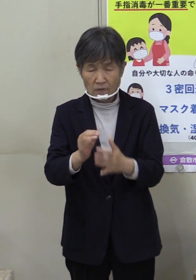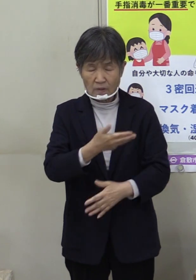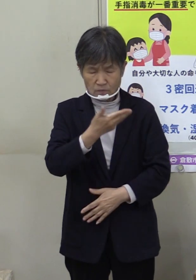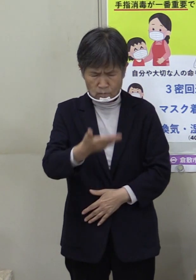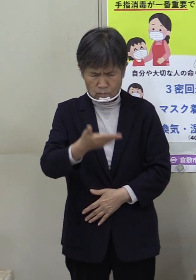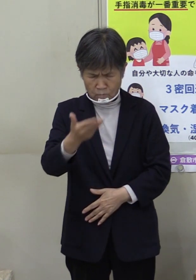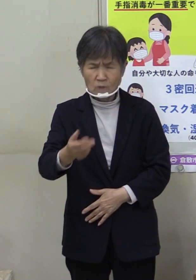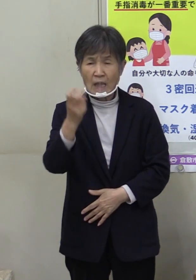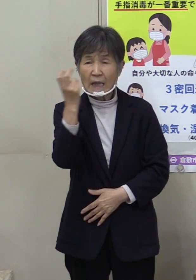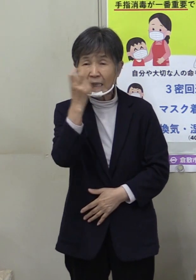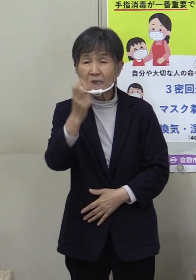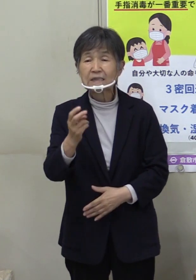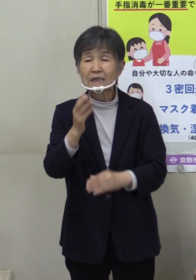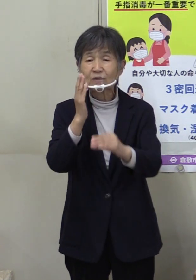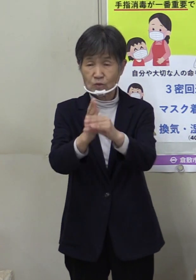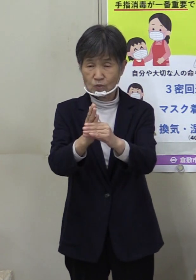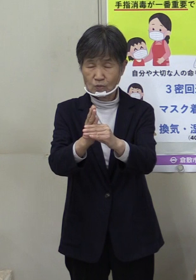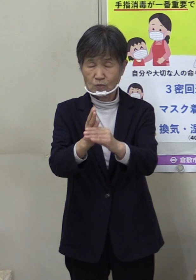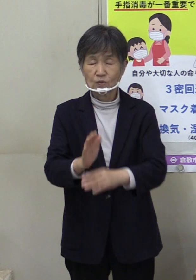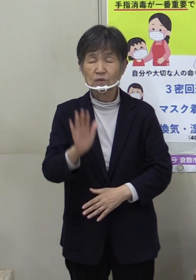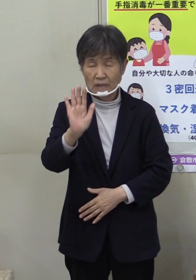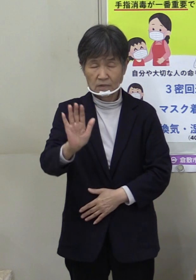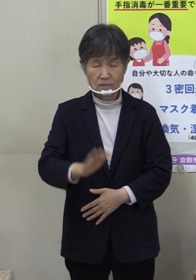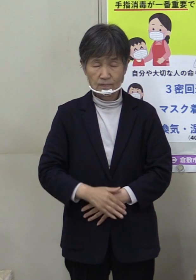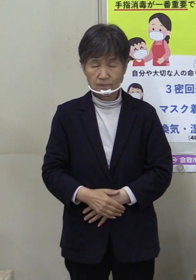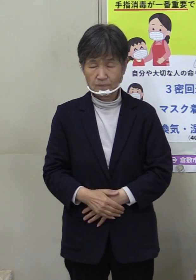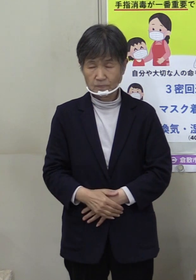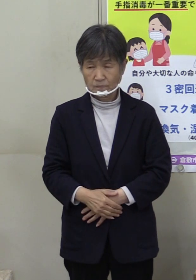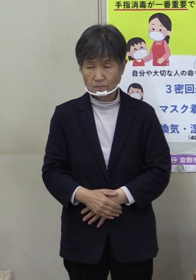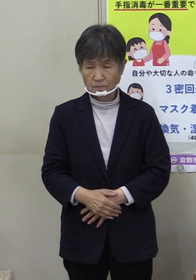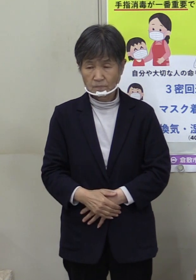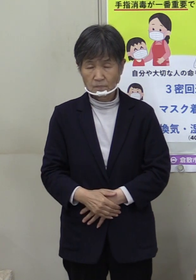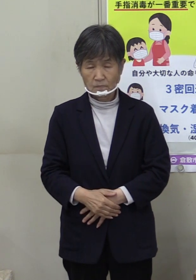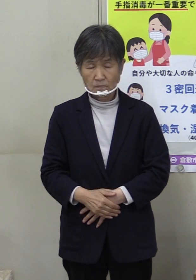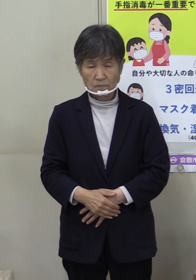次検査を進めているところでございます。